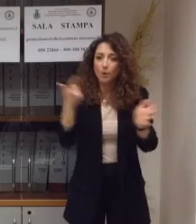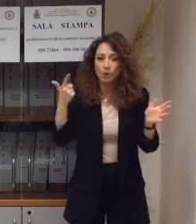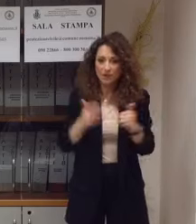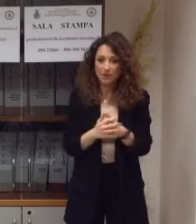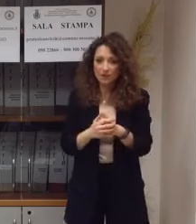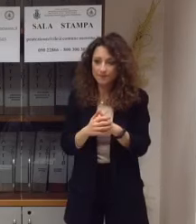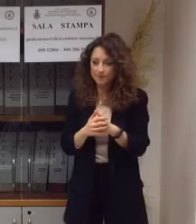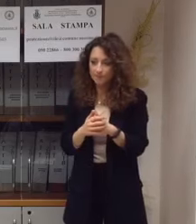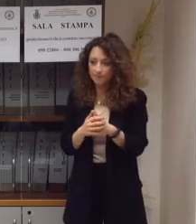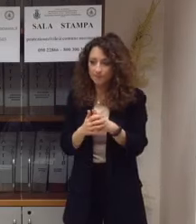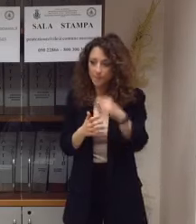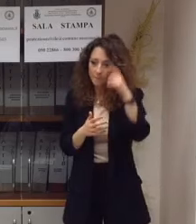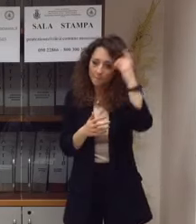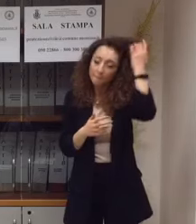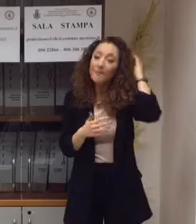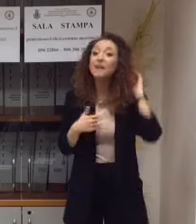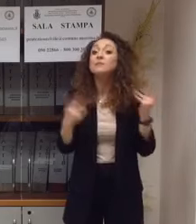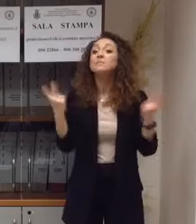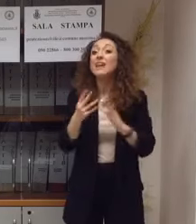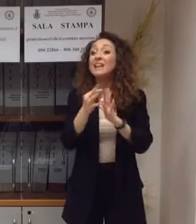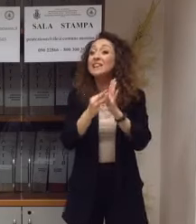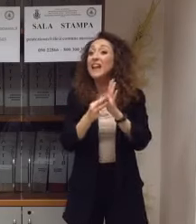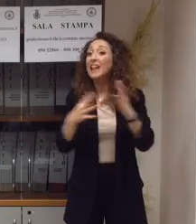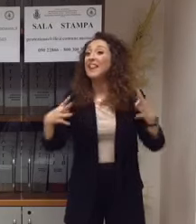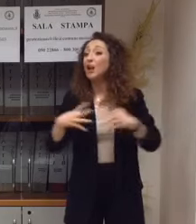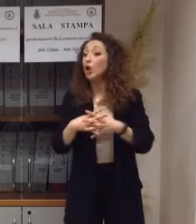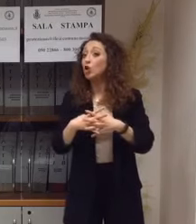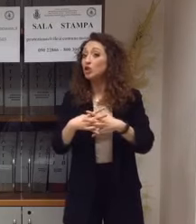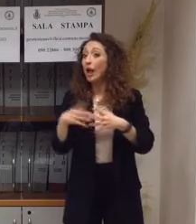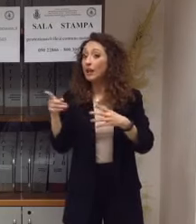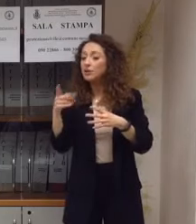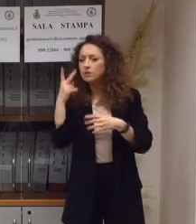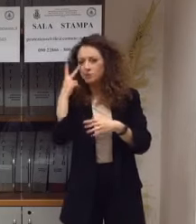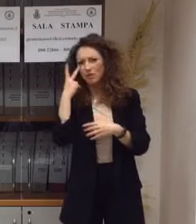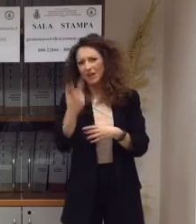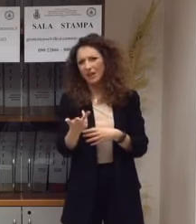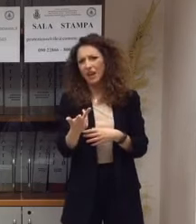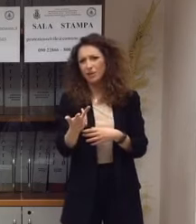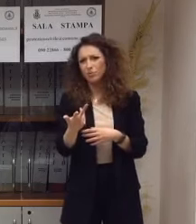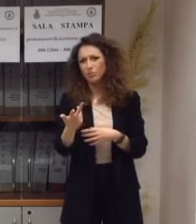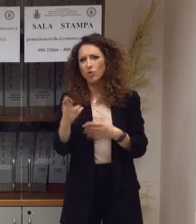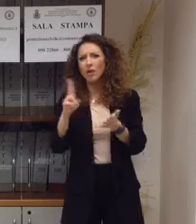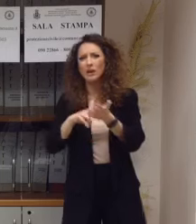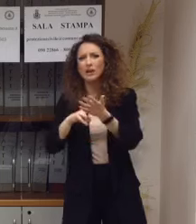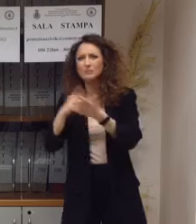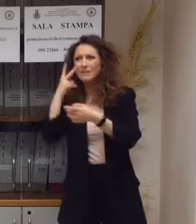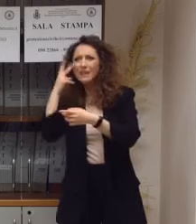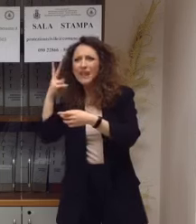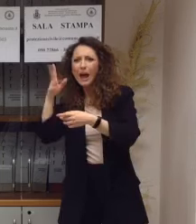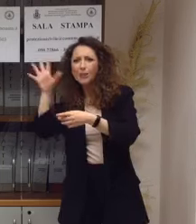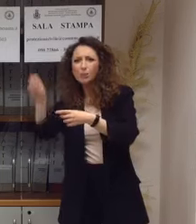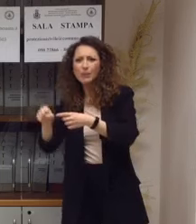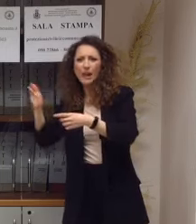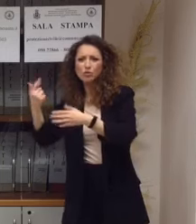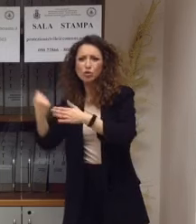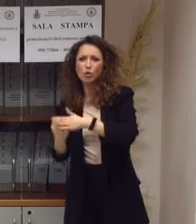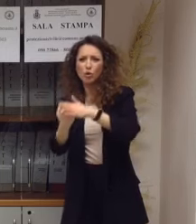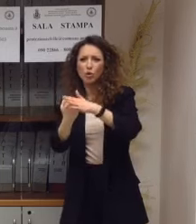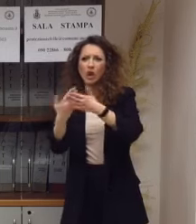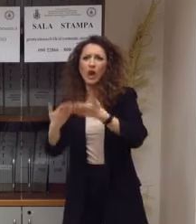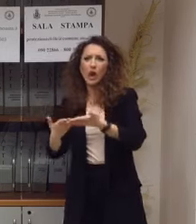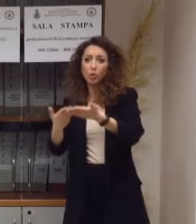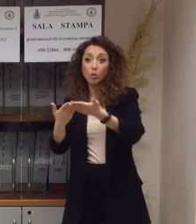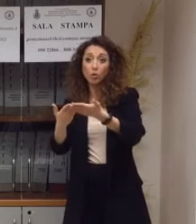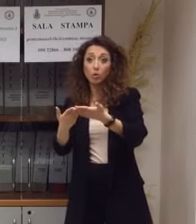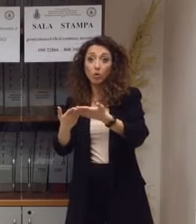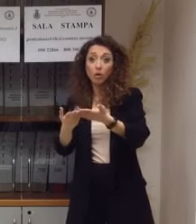ogni caso, con i dati incrociati che noi abbiamo, poi noi vediamo quando avete preso comunque l'aiuto, e allora lì poi saremo costretti a